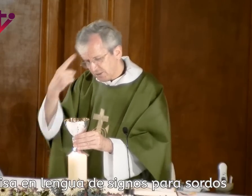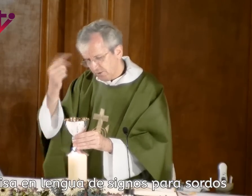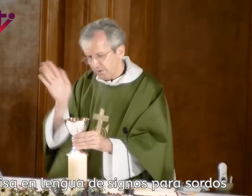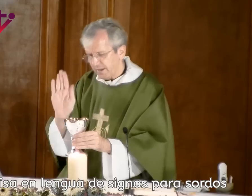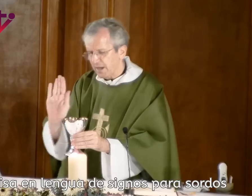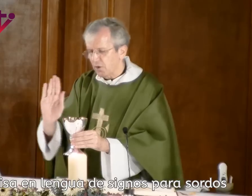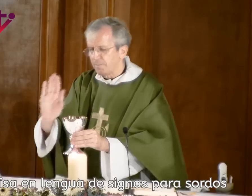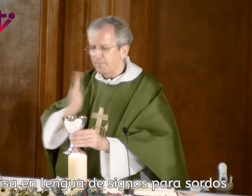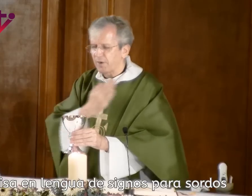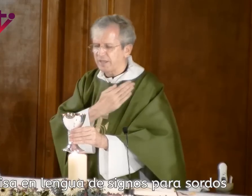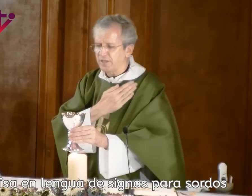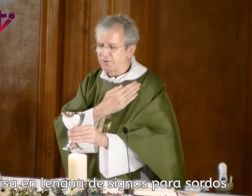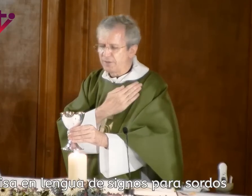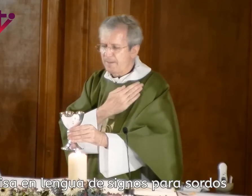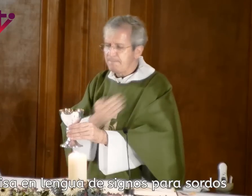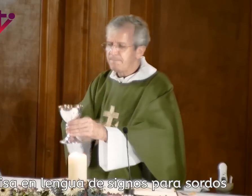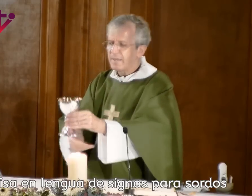esto en conmemoración mía.